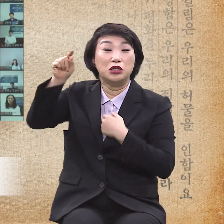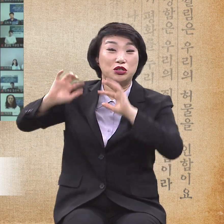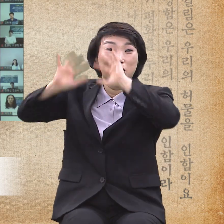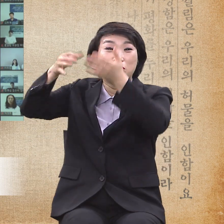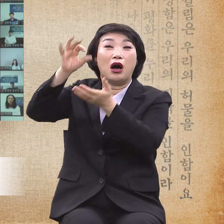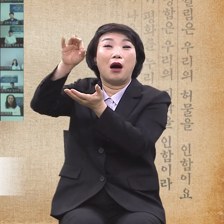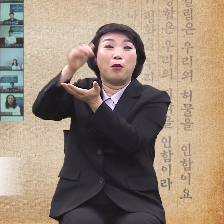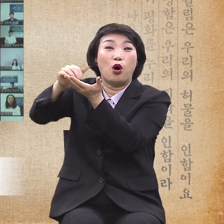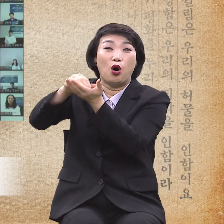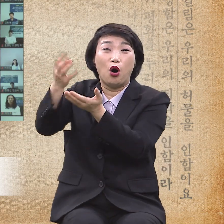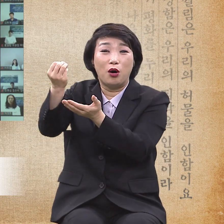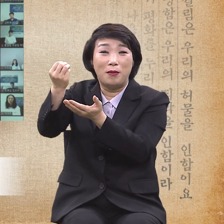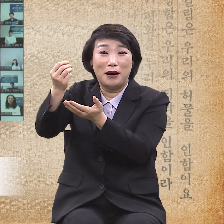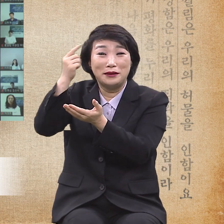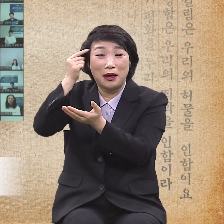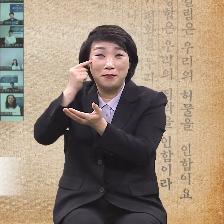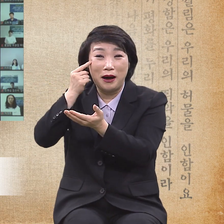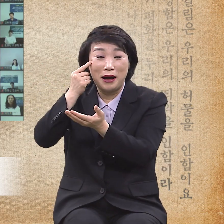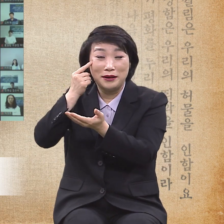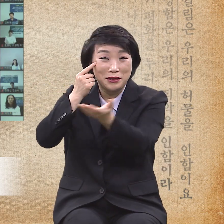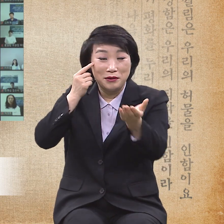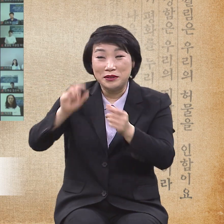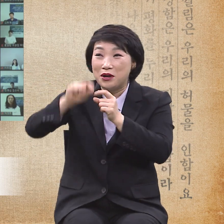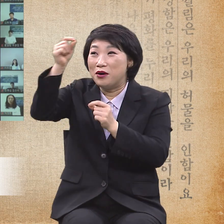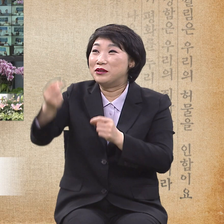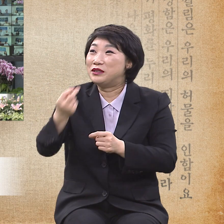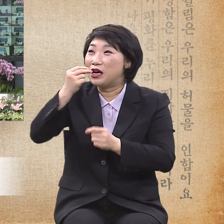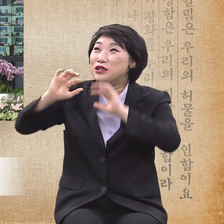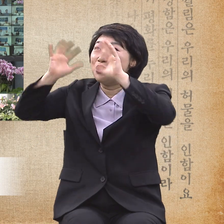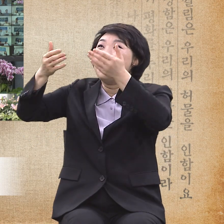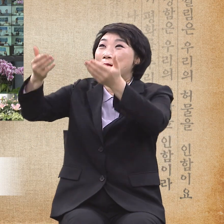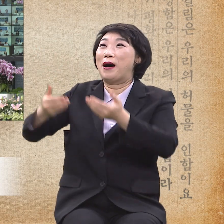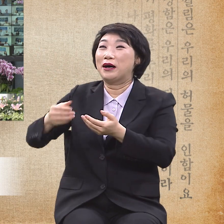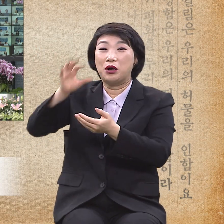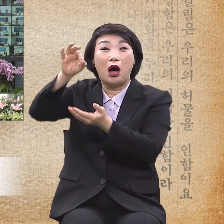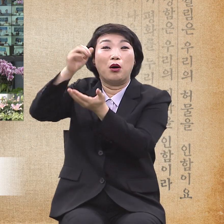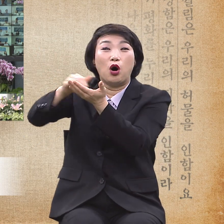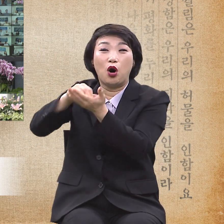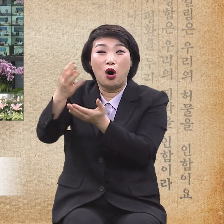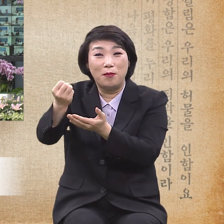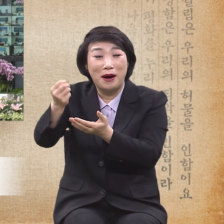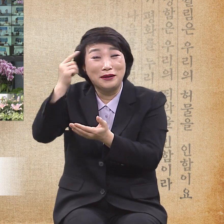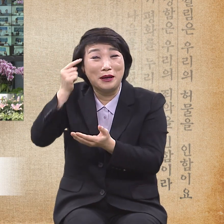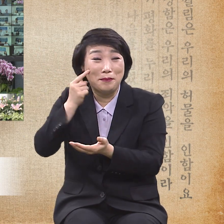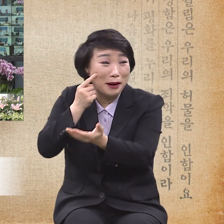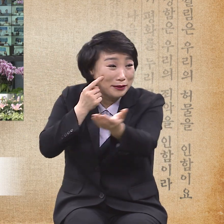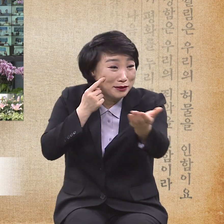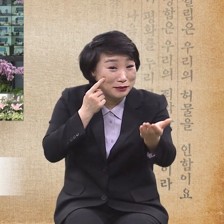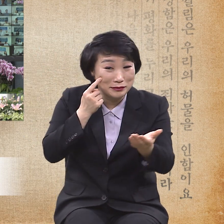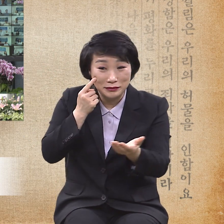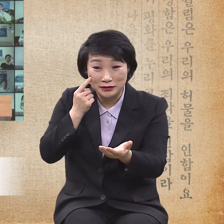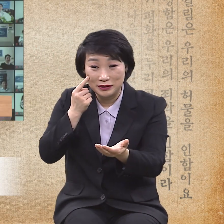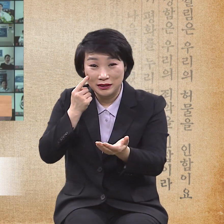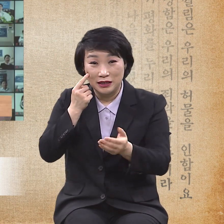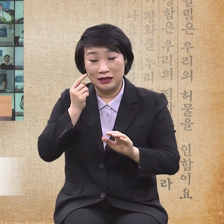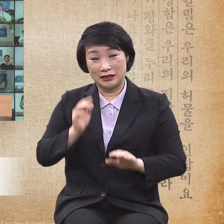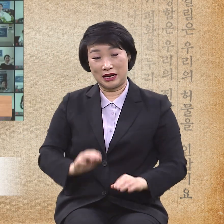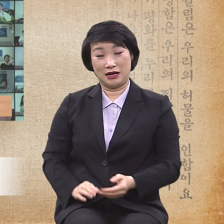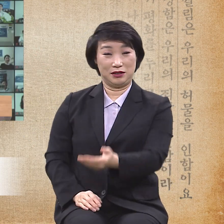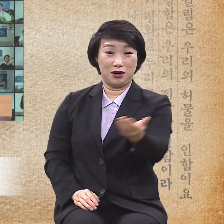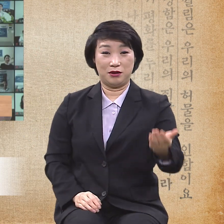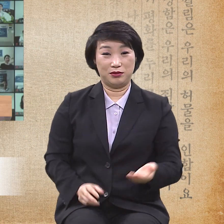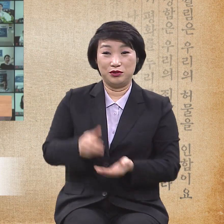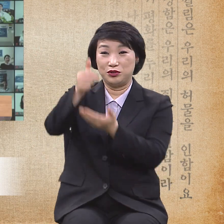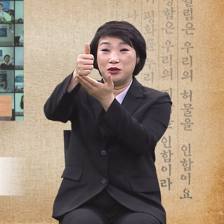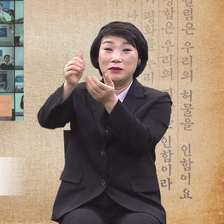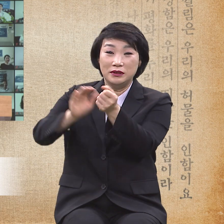이게 얼마짜린가 생각, 영생과 천국을 얻은 것이 얼마짜린가 생각 한번 해봐라 그 말이고. 여러분들이